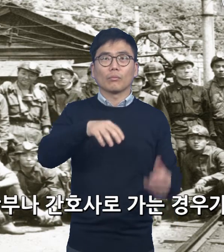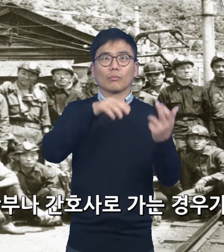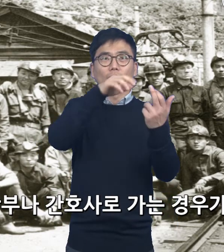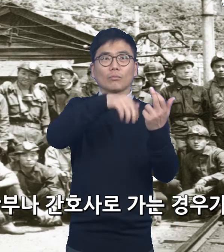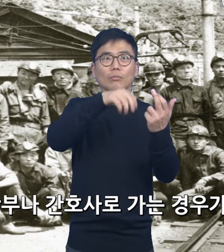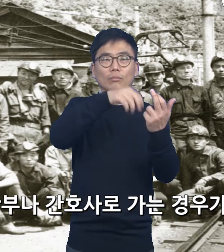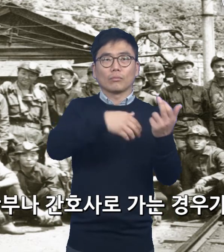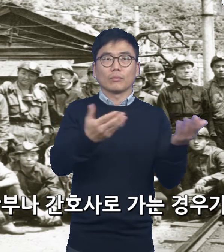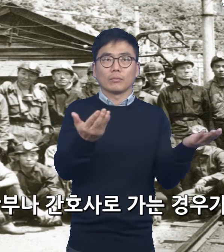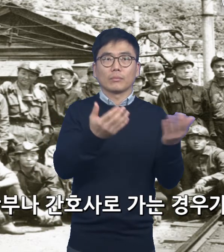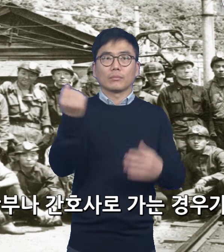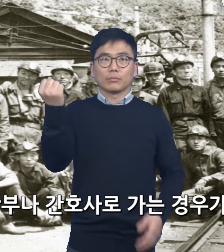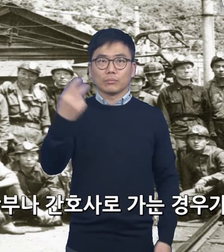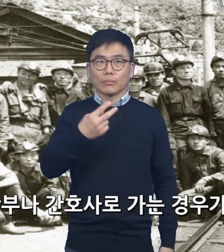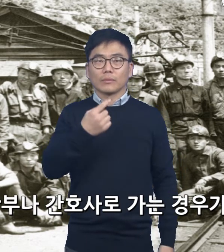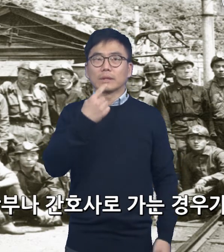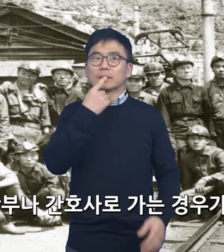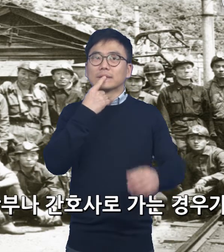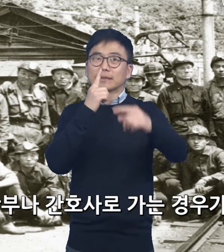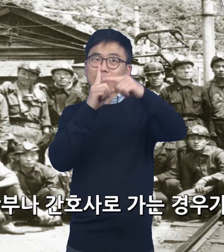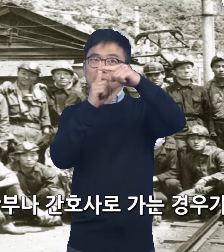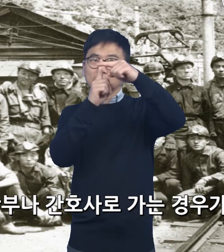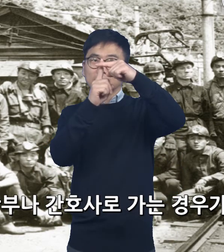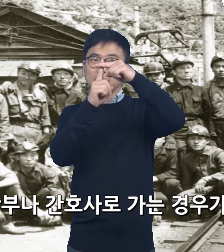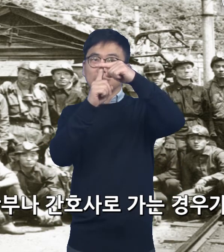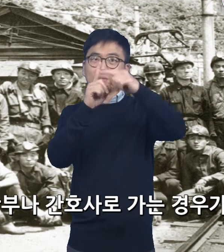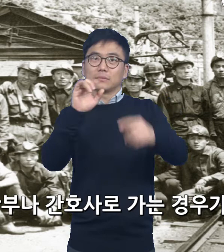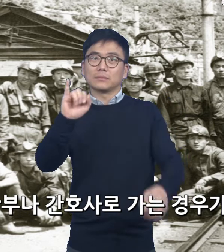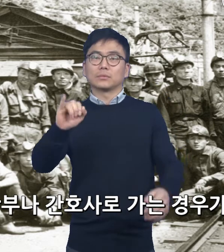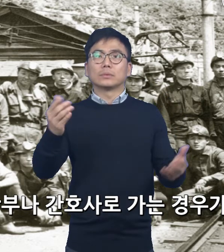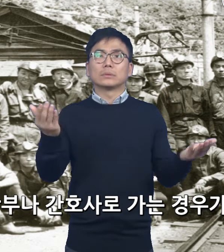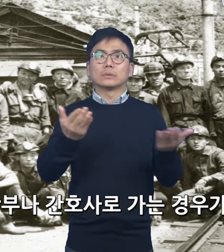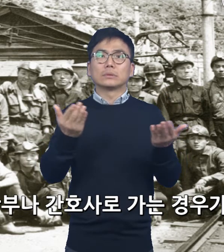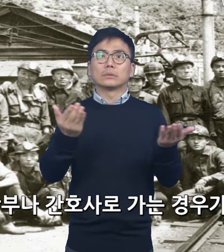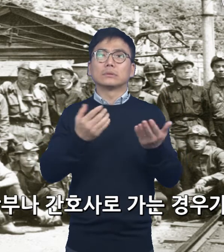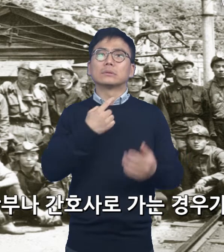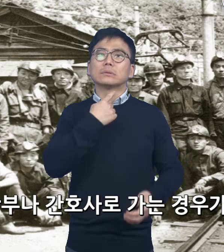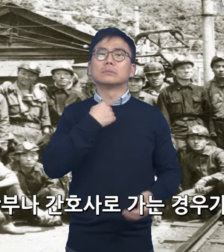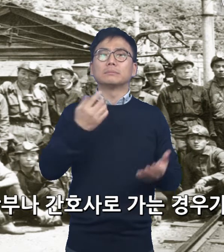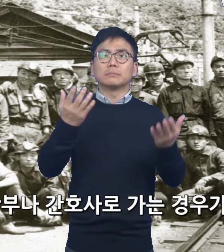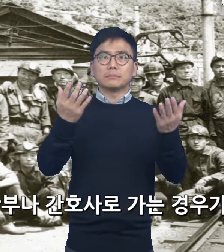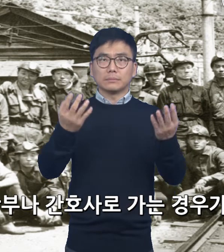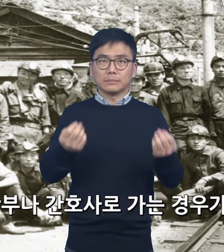독일의 광부나 간호사로 가는 경우가 많았는데